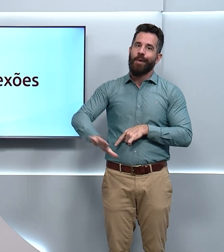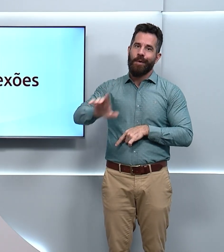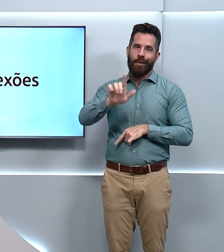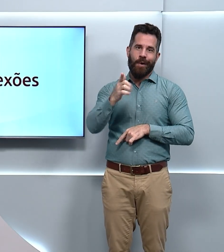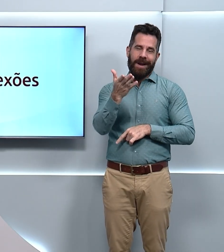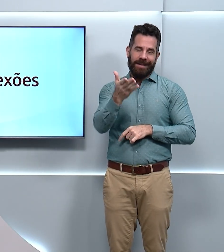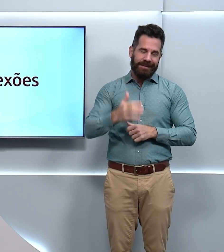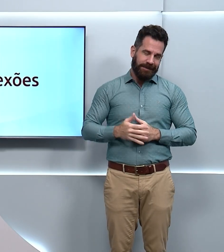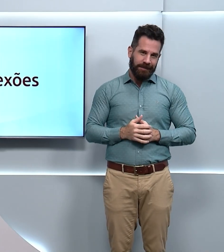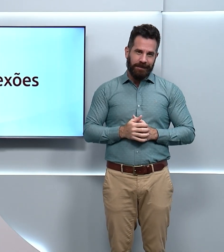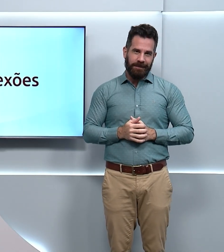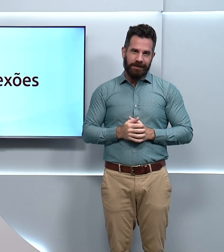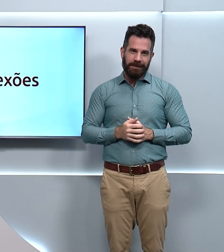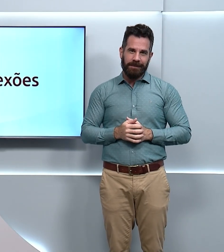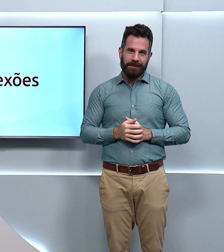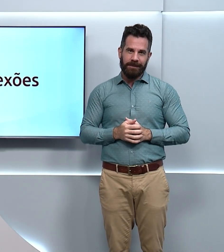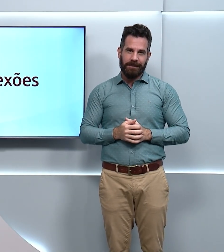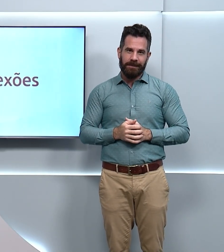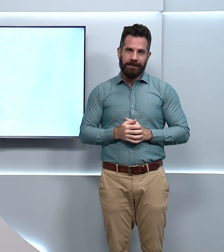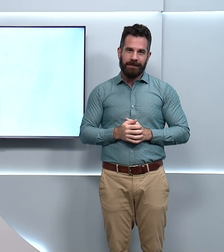de Goiás.